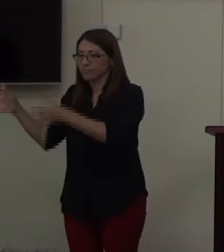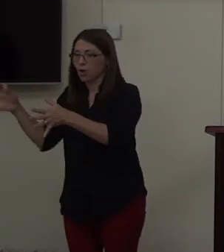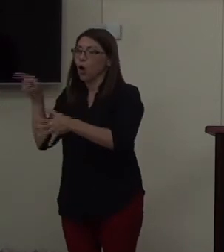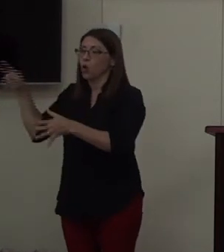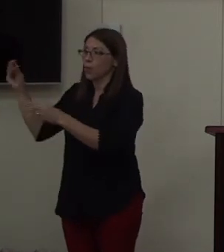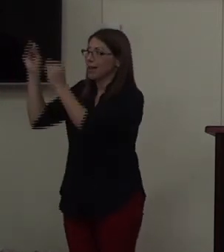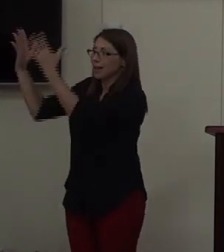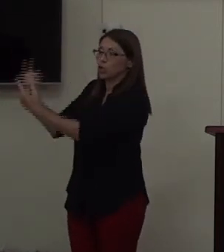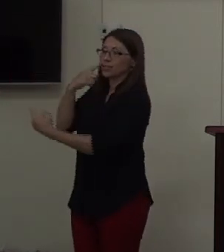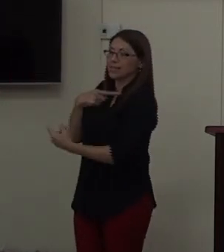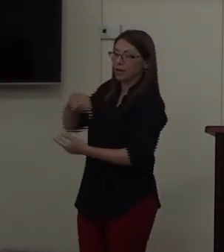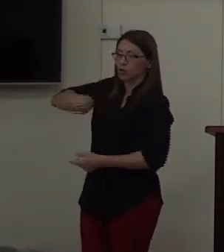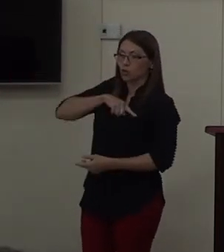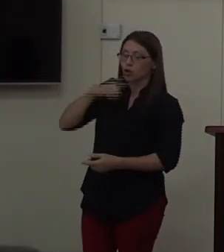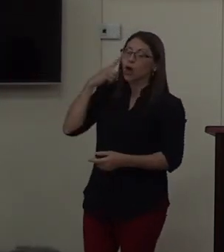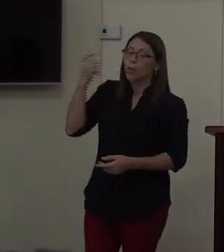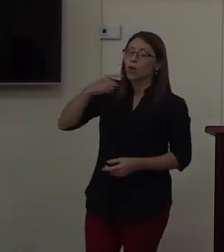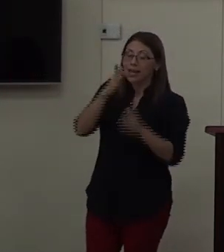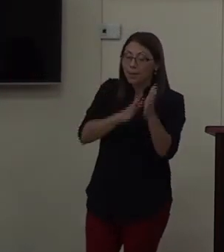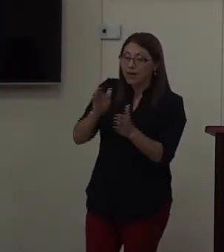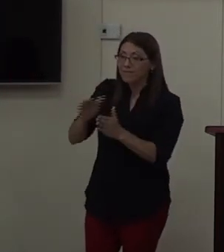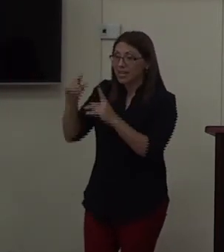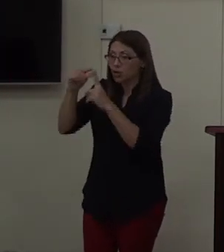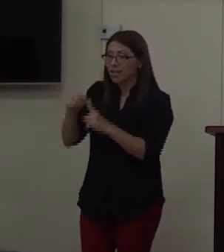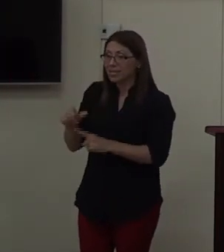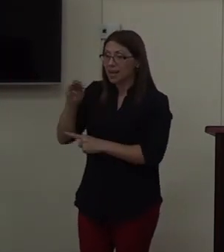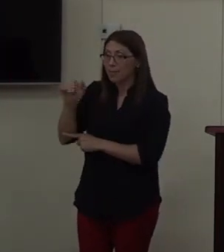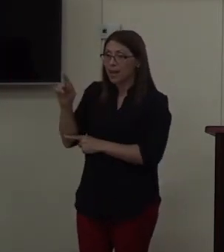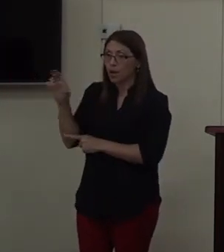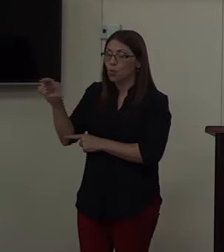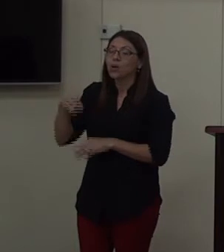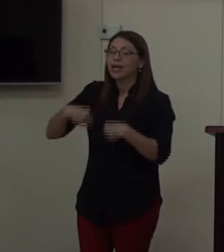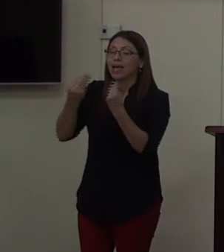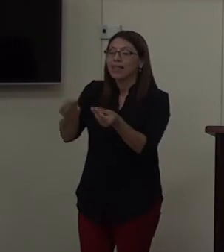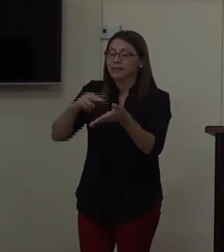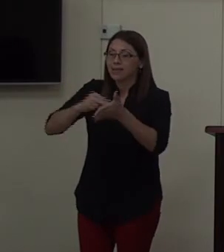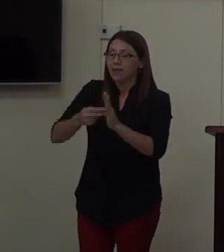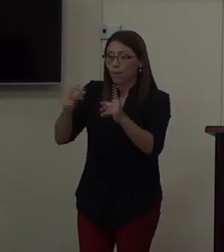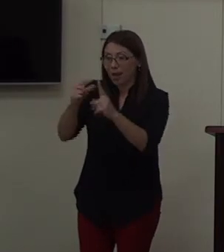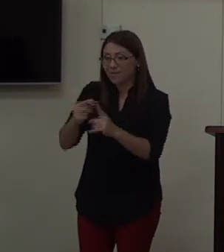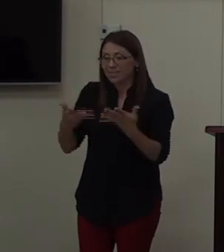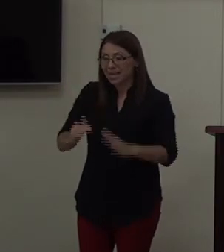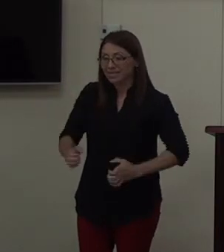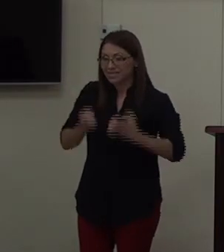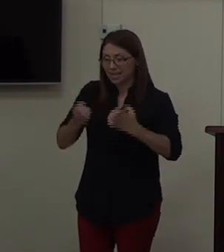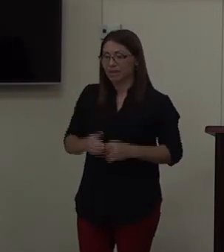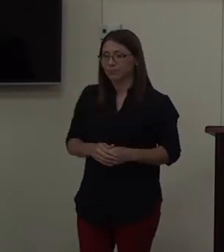nosotros. Porque la planificación léxica del maleco consistía en dotar de nuevos significados a palabras que ya existían, a eso se